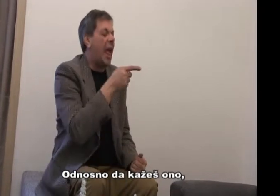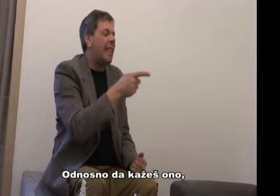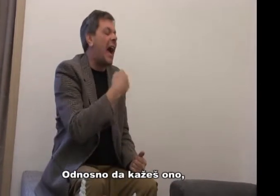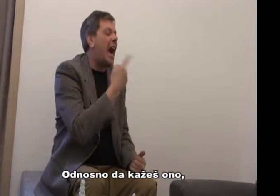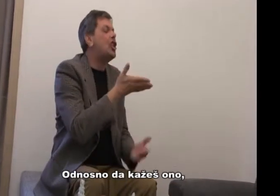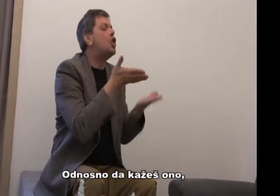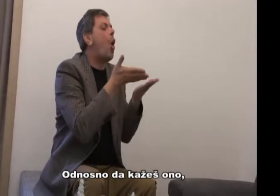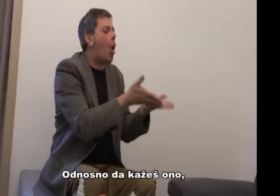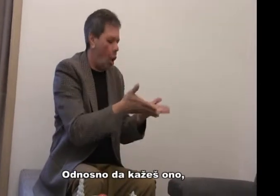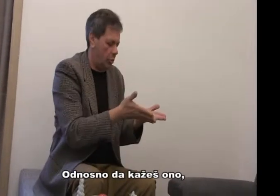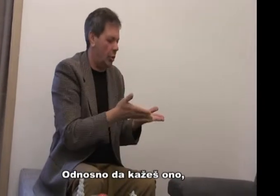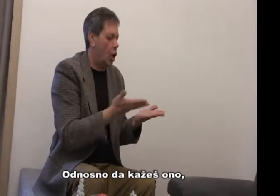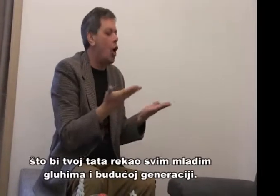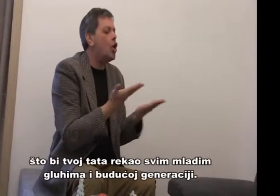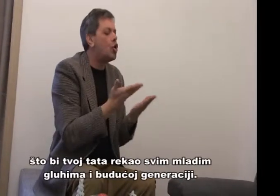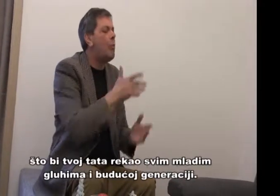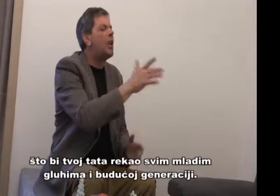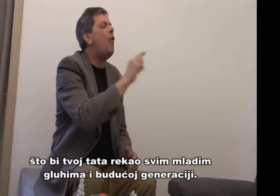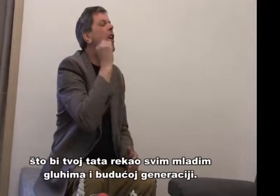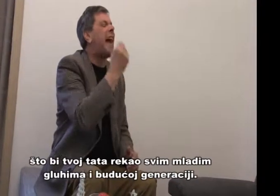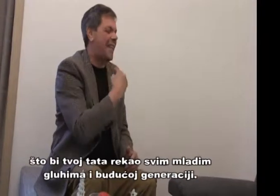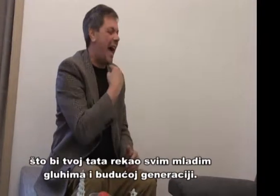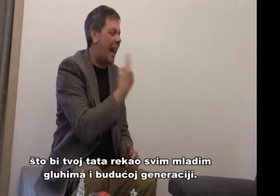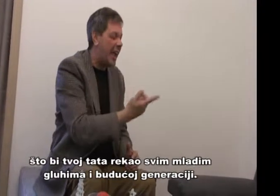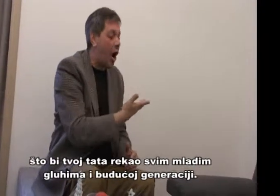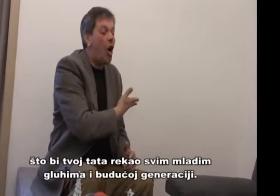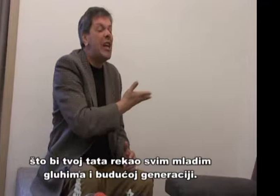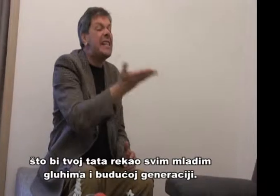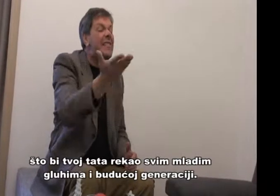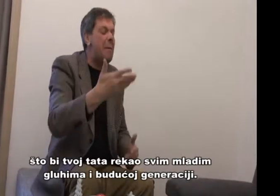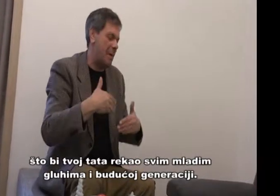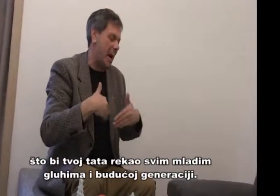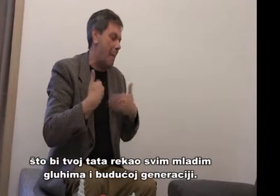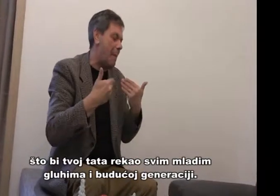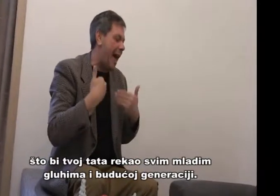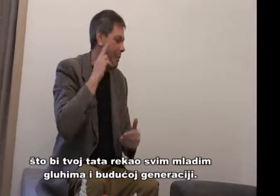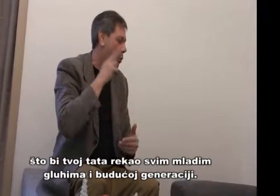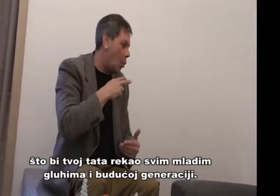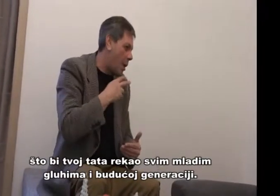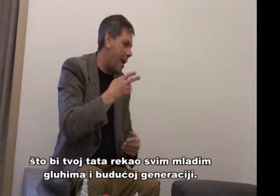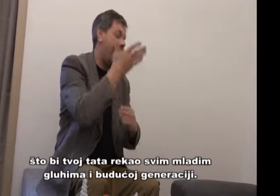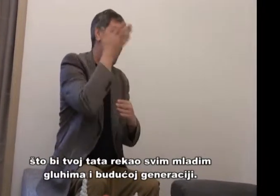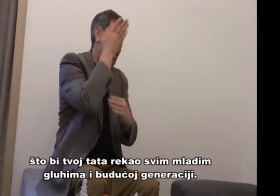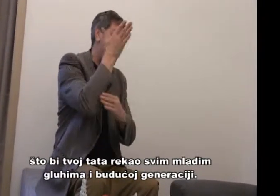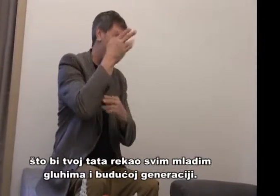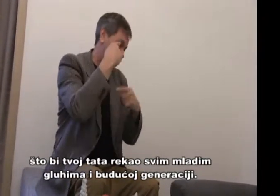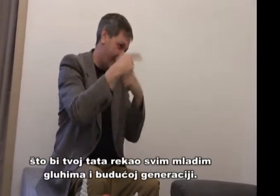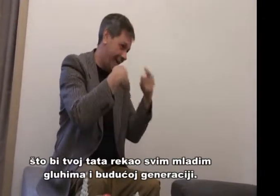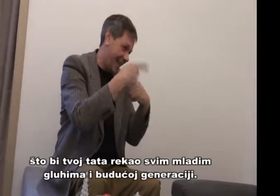da kažeš ono što bi tvoj tata rekao svim mladim gluhima i budućoj